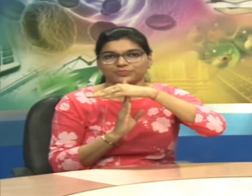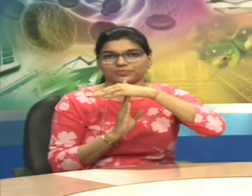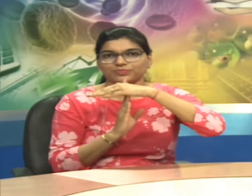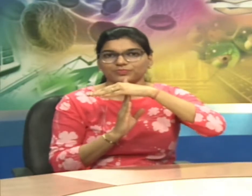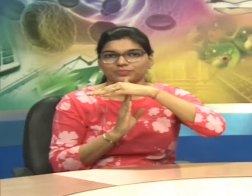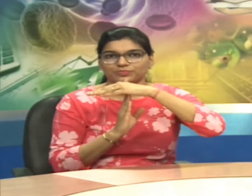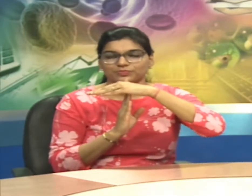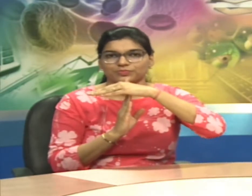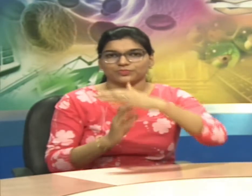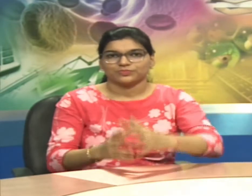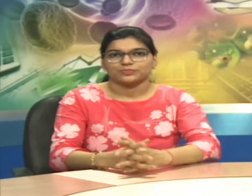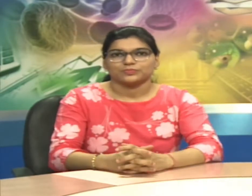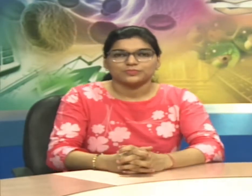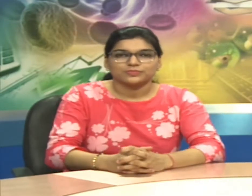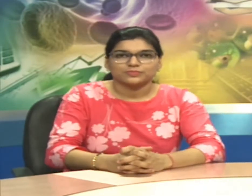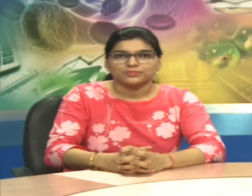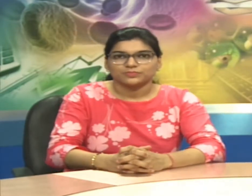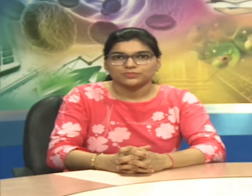Let's take a break now.